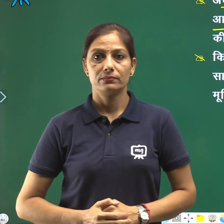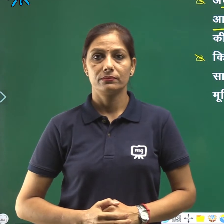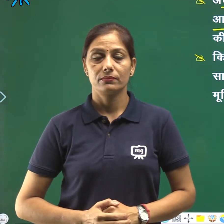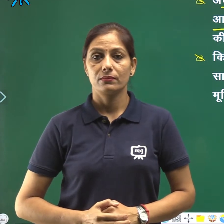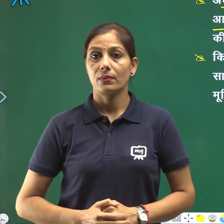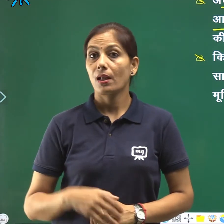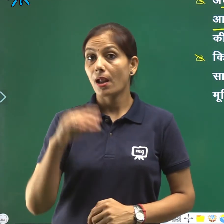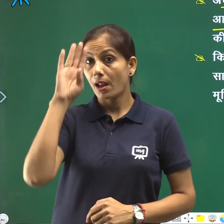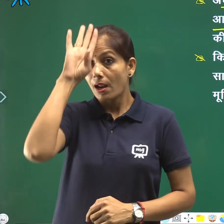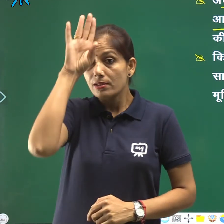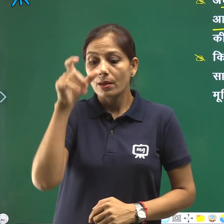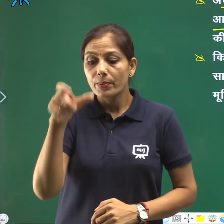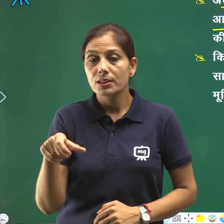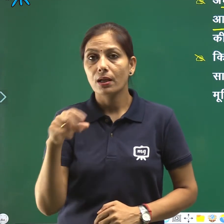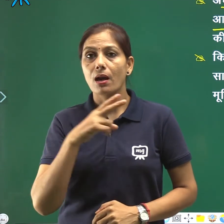जॉर्ज पंचम की